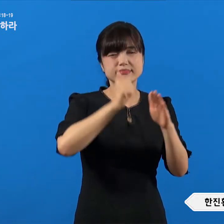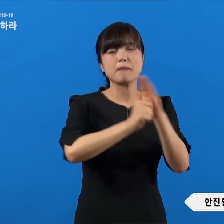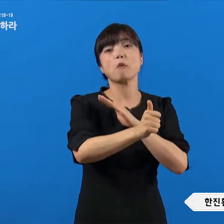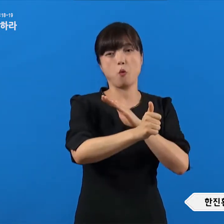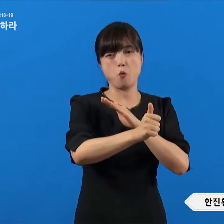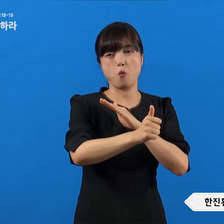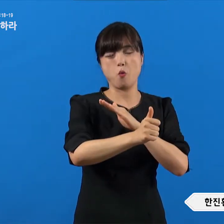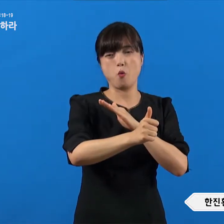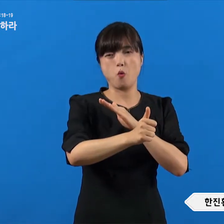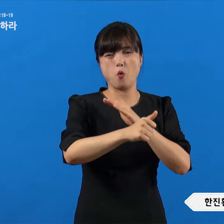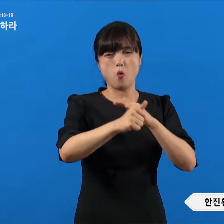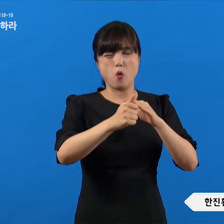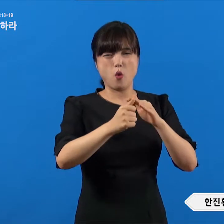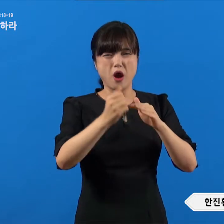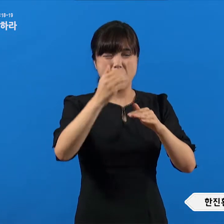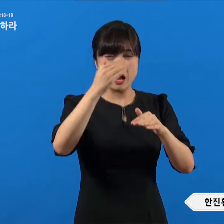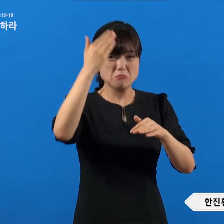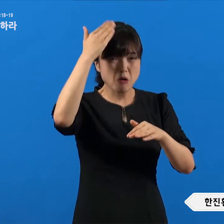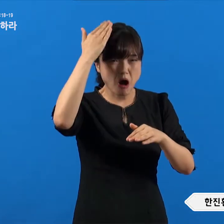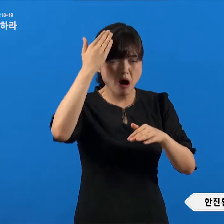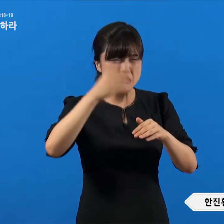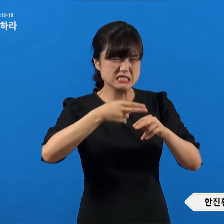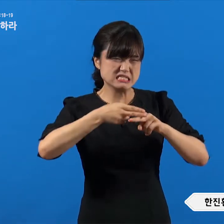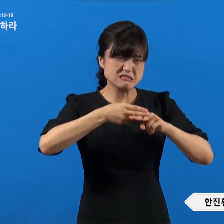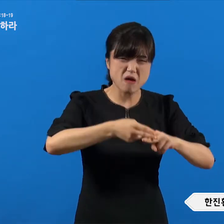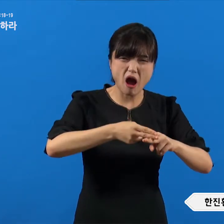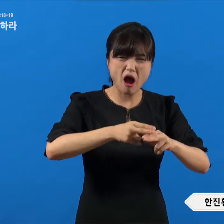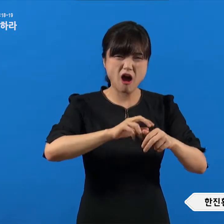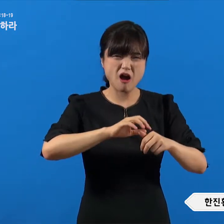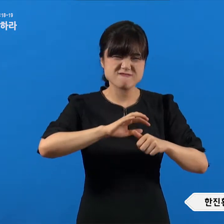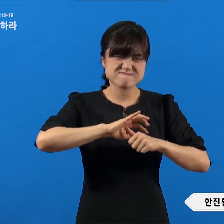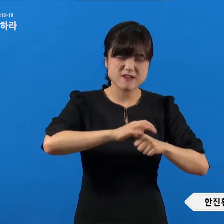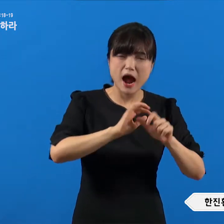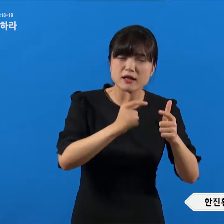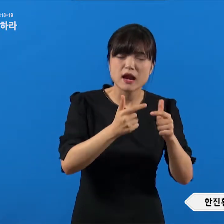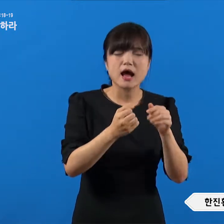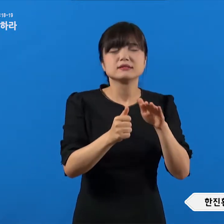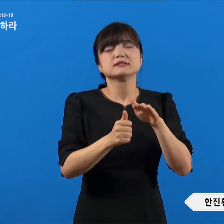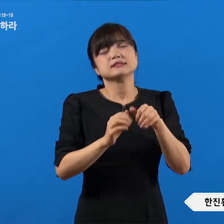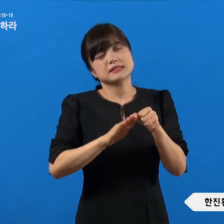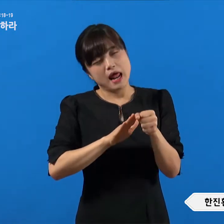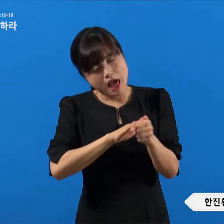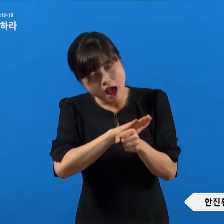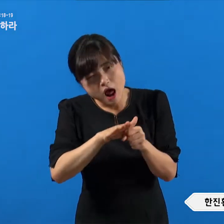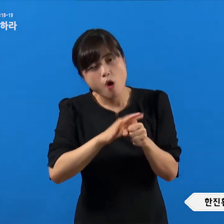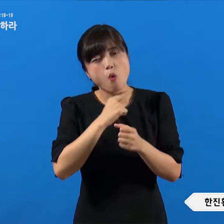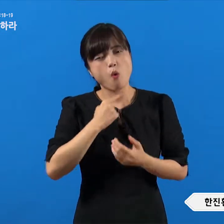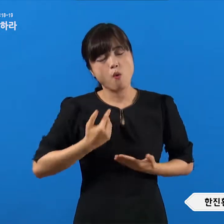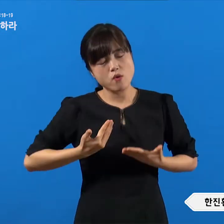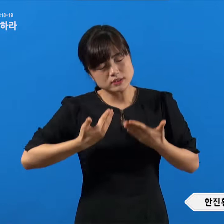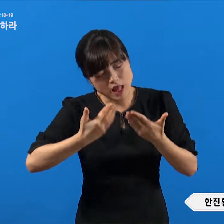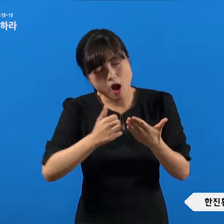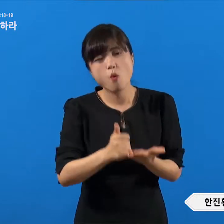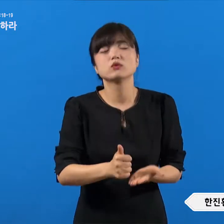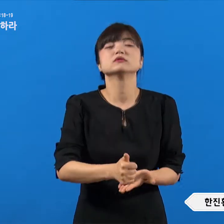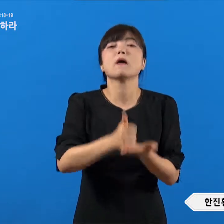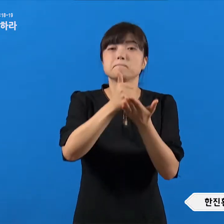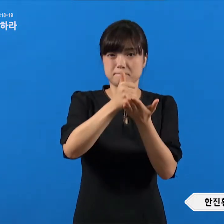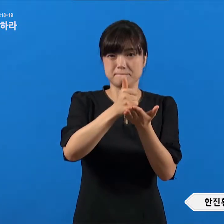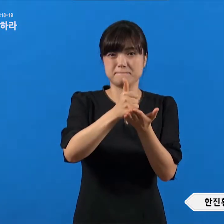머리는 지배하고 군림하는 자리가 아닙니다. 사랑하고 희생하고 섬기는